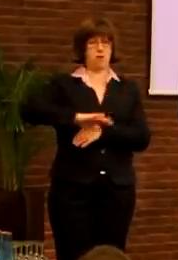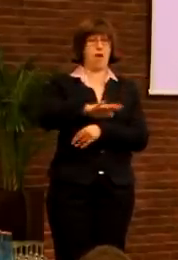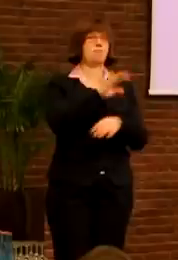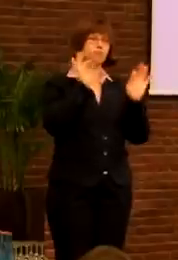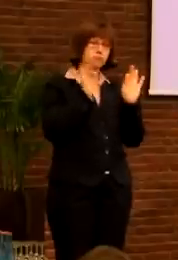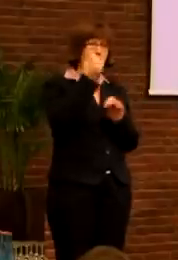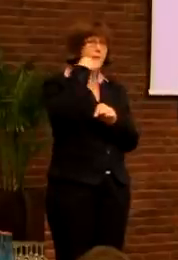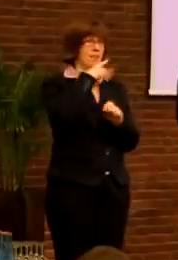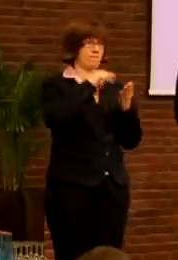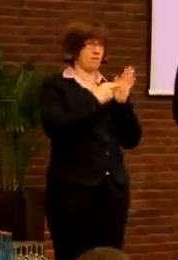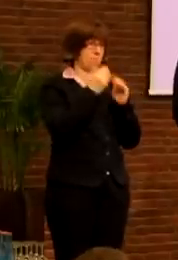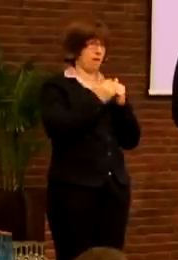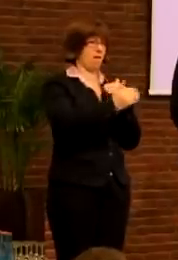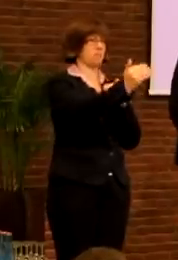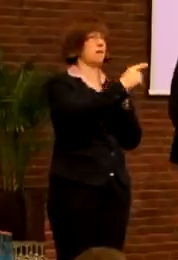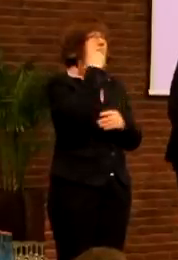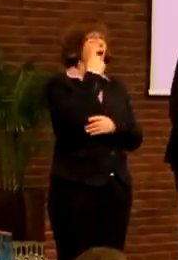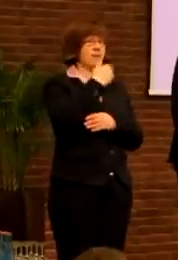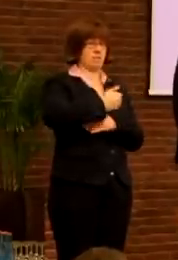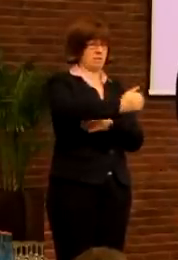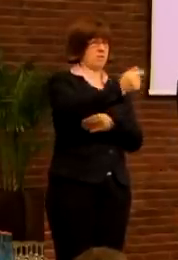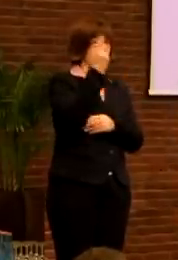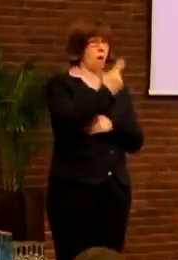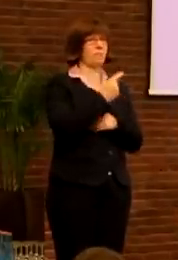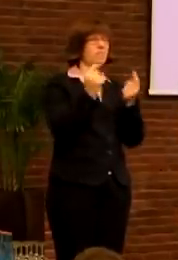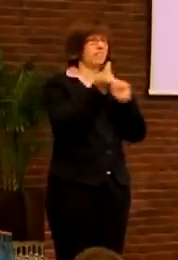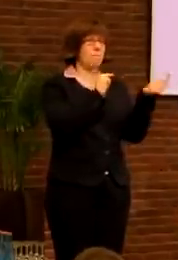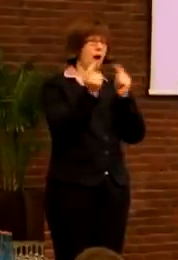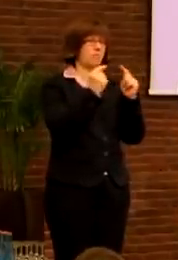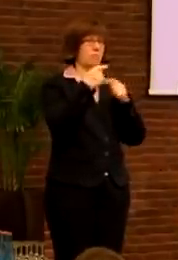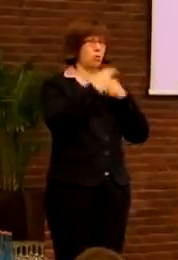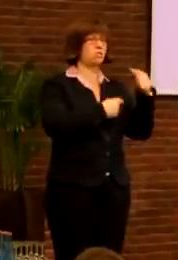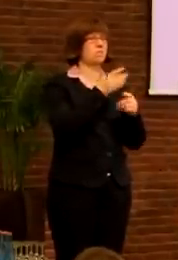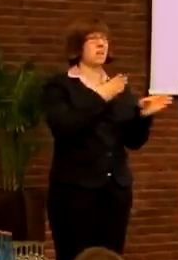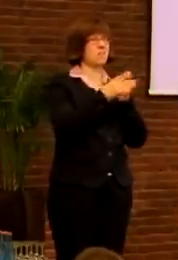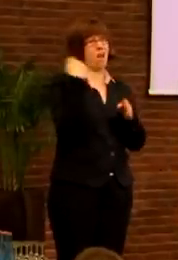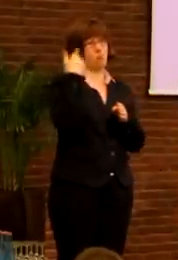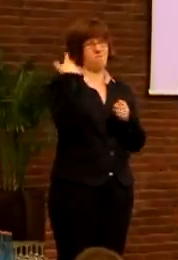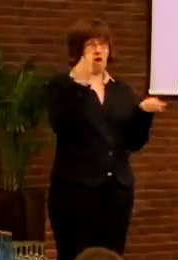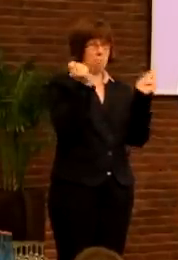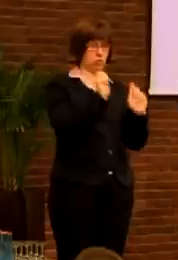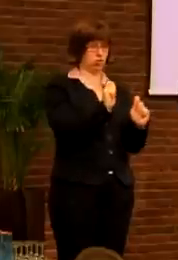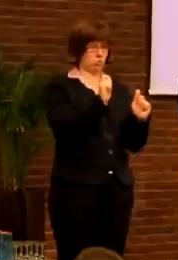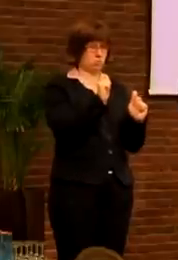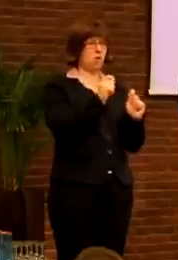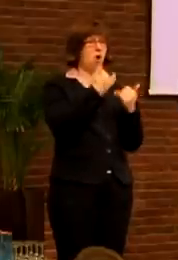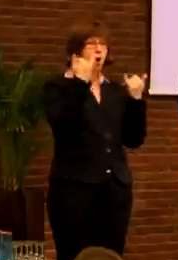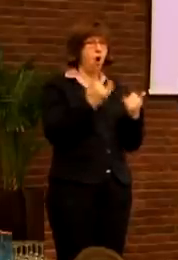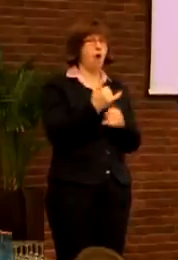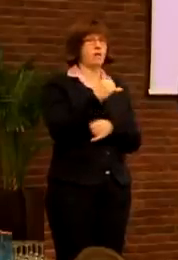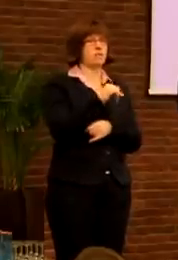uns in Berlin viel vorgenommen. Ihr wisst, vor uns liegt ein Debattenprozess, den wir im Januar beschlossen haben. Das heutige